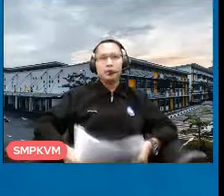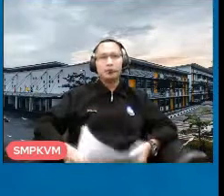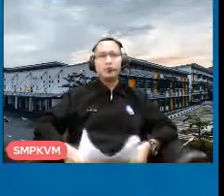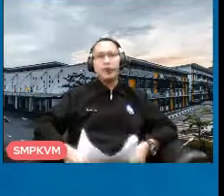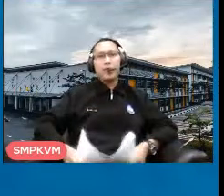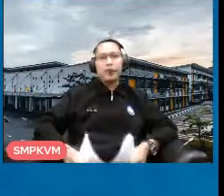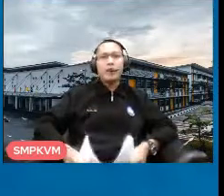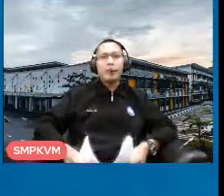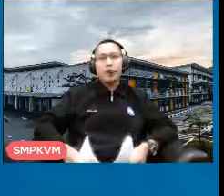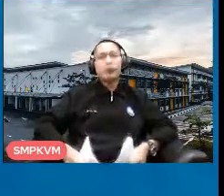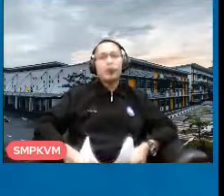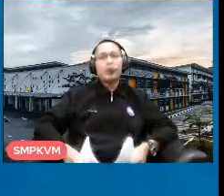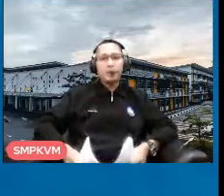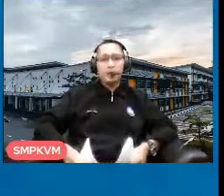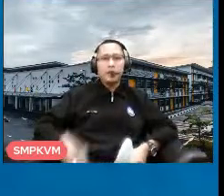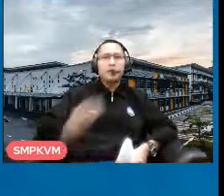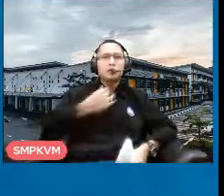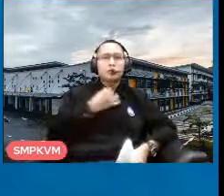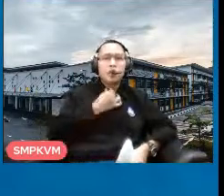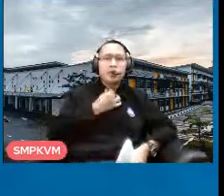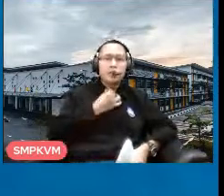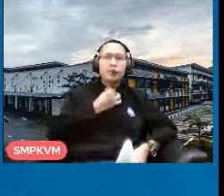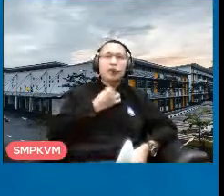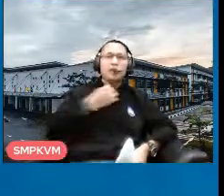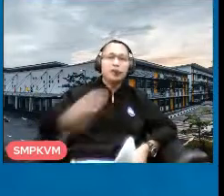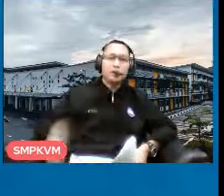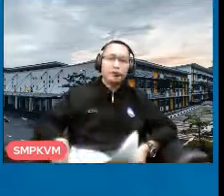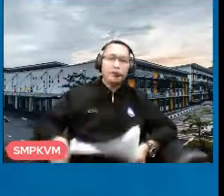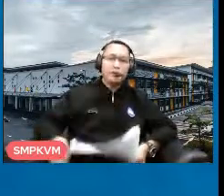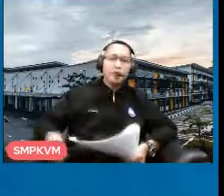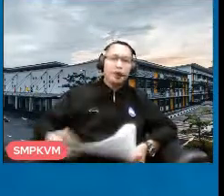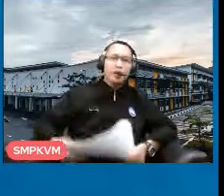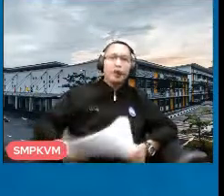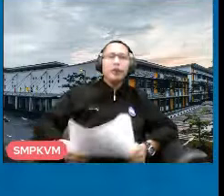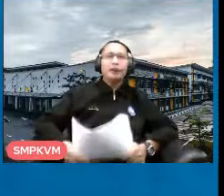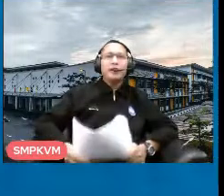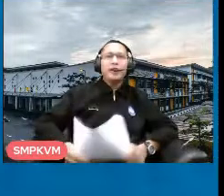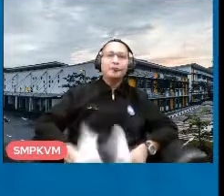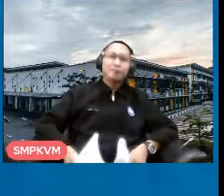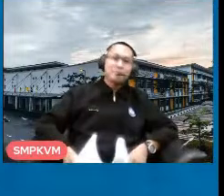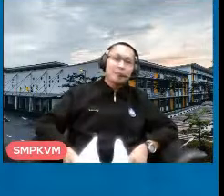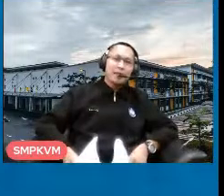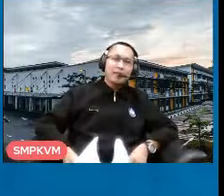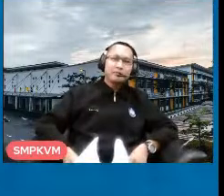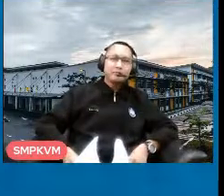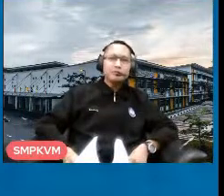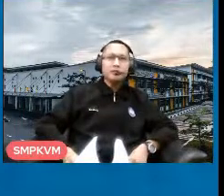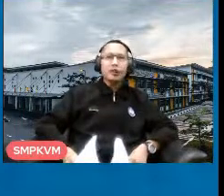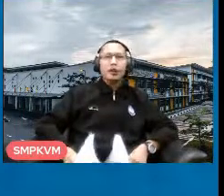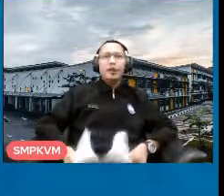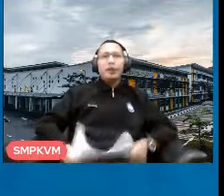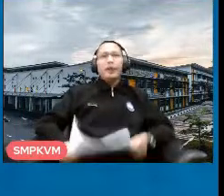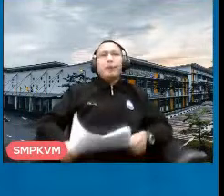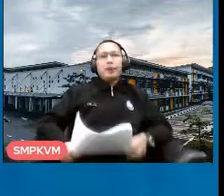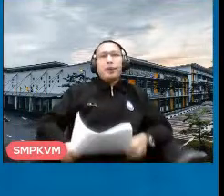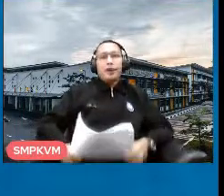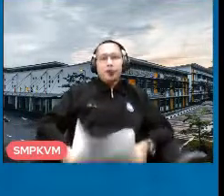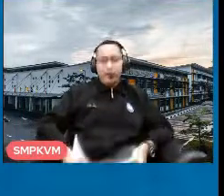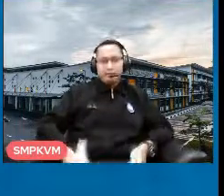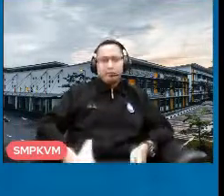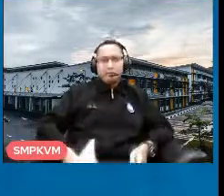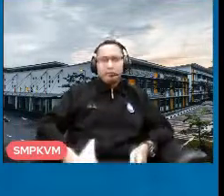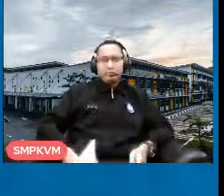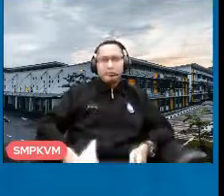tak sini 55 malam takbir saya selalu sayap udah sekolahnya Oke nek hai oke